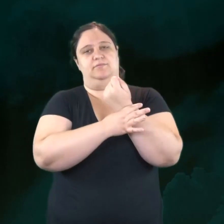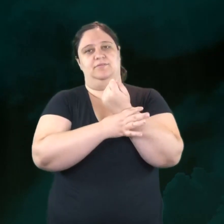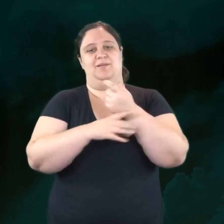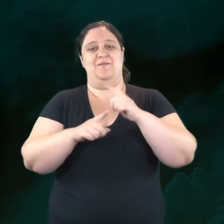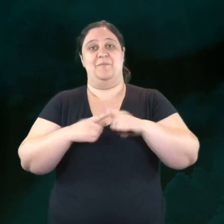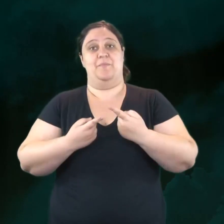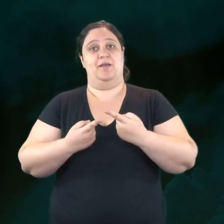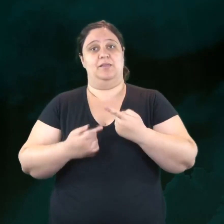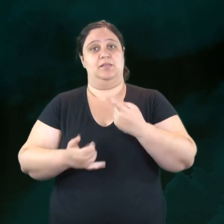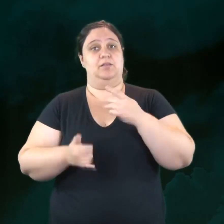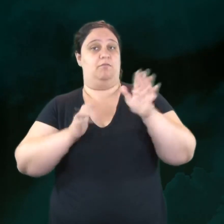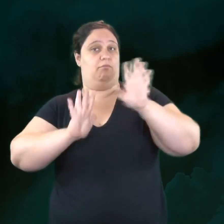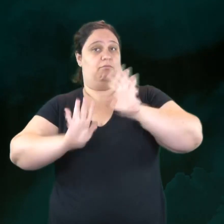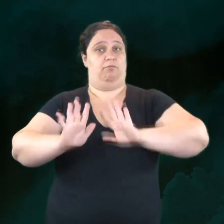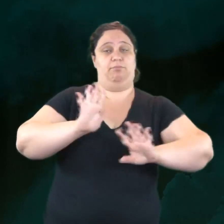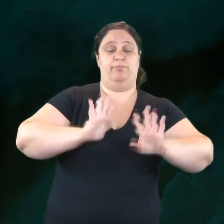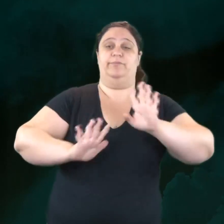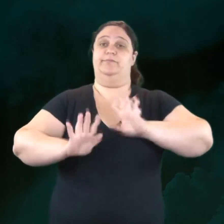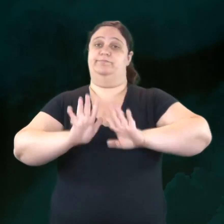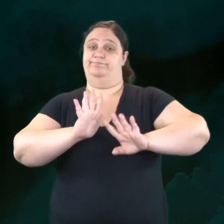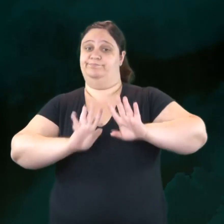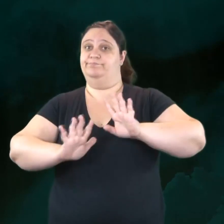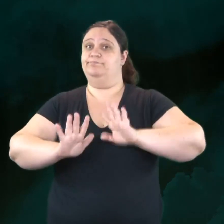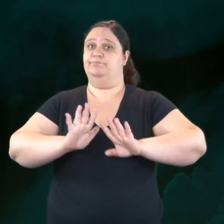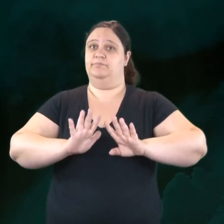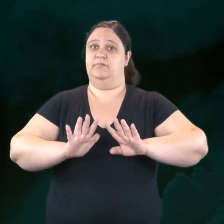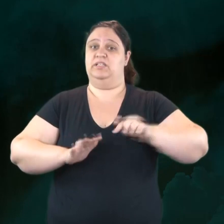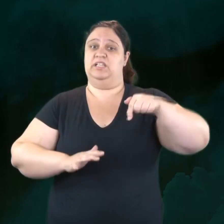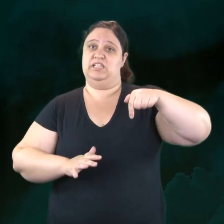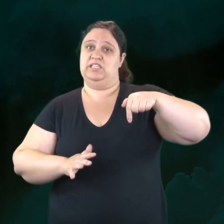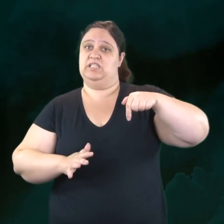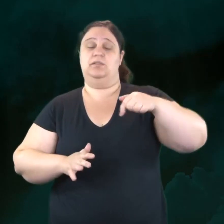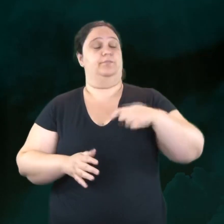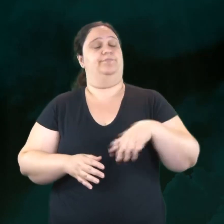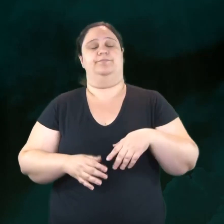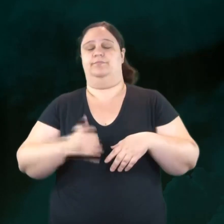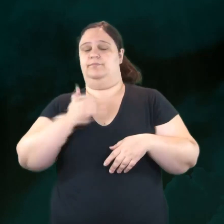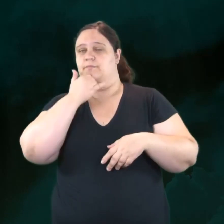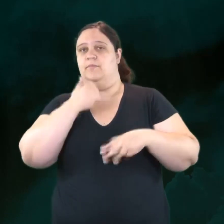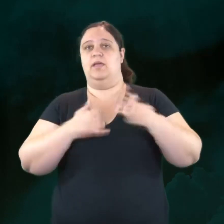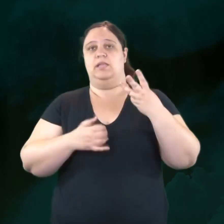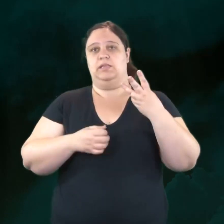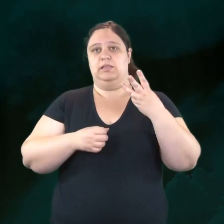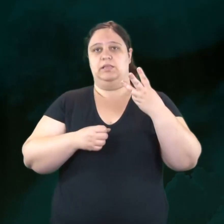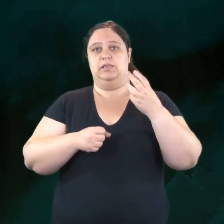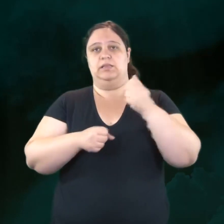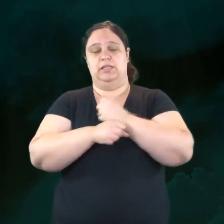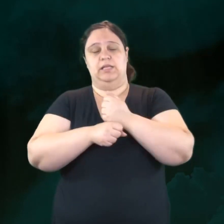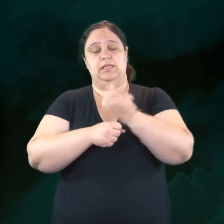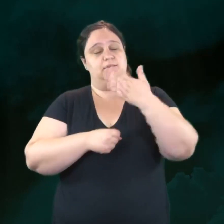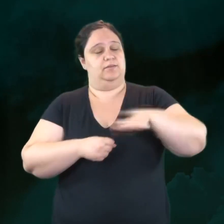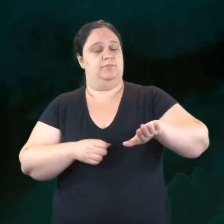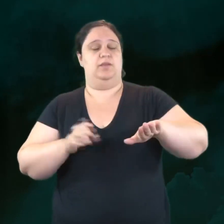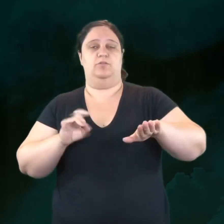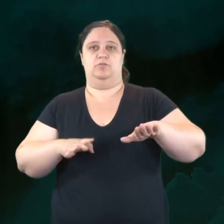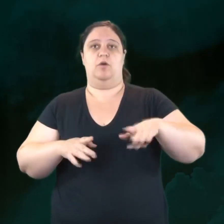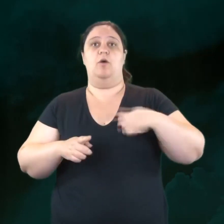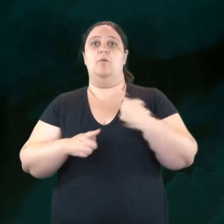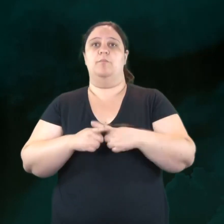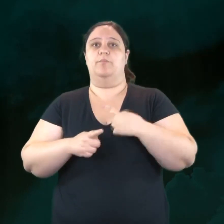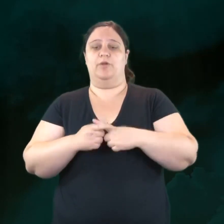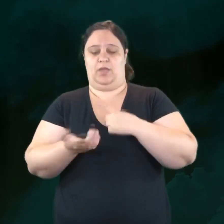não se engane, essa paz e segurança durará apenas 3 anos e meio, porque no meio do acordo de 7